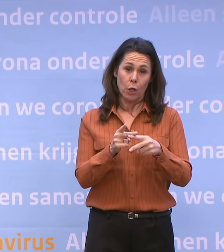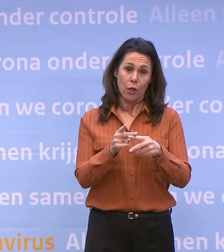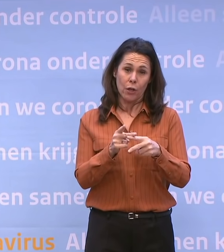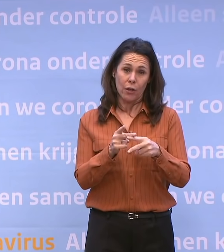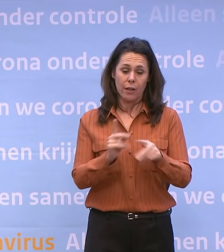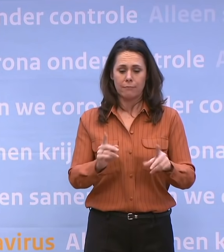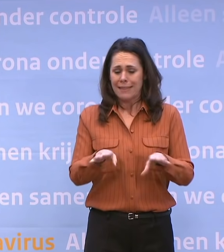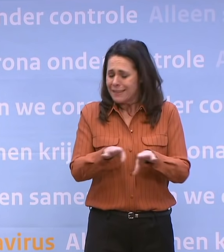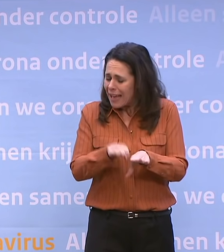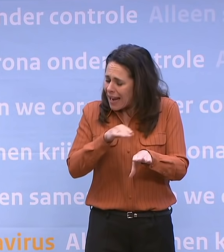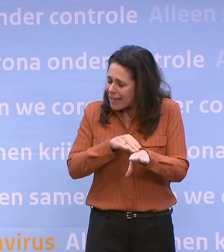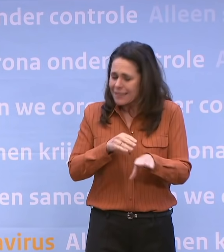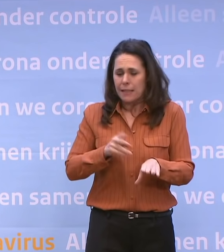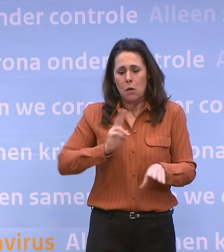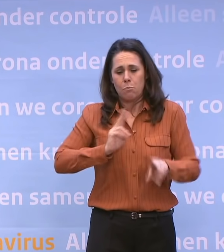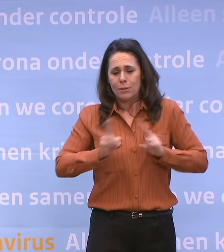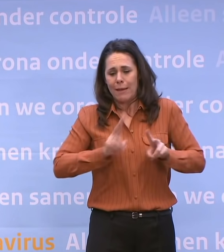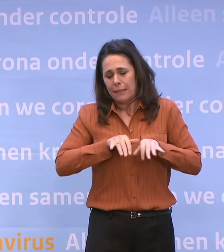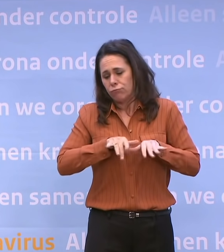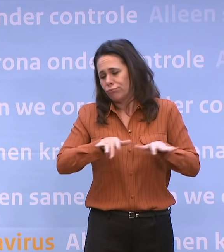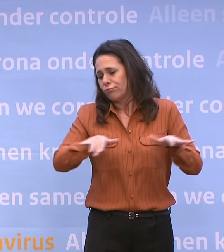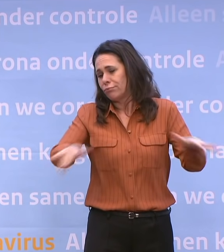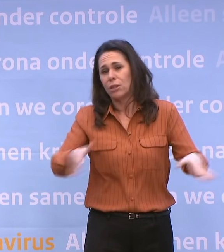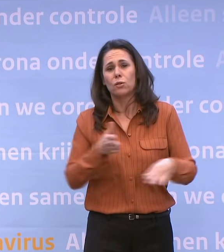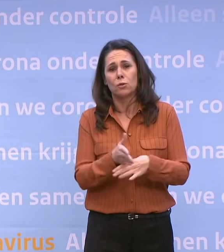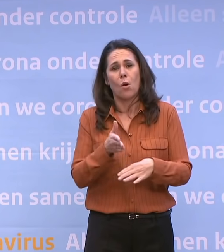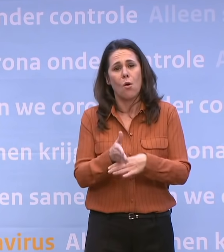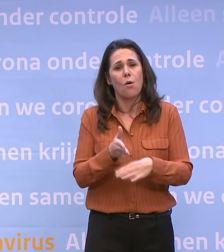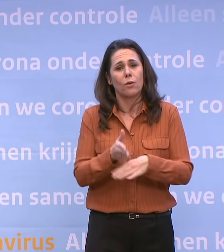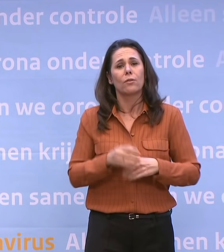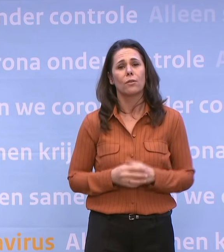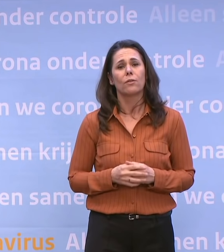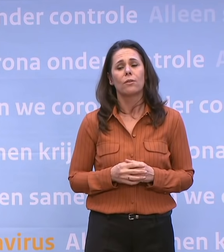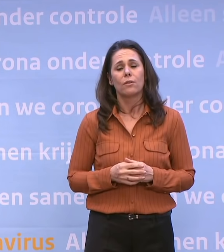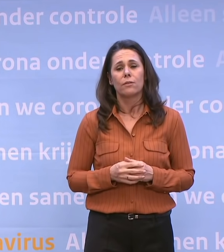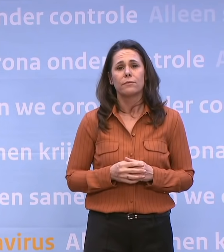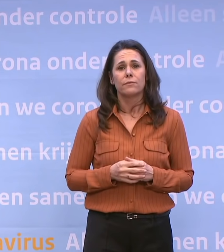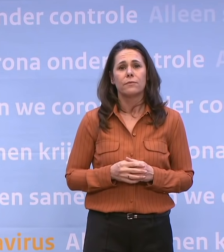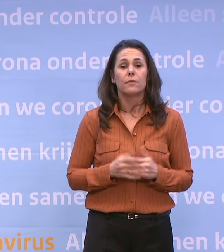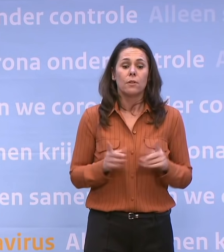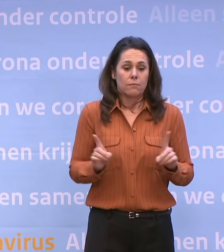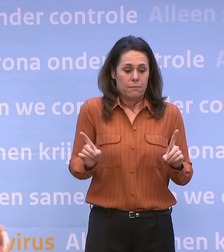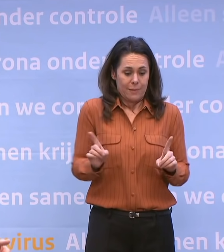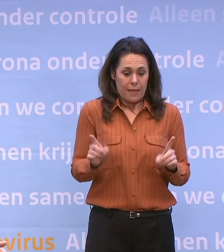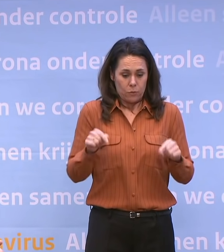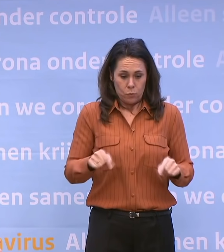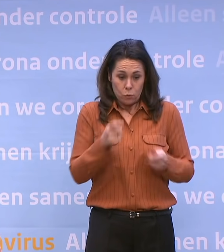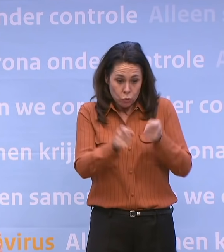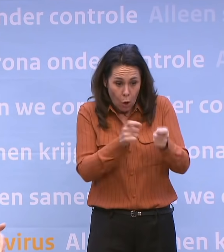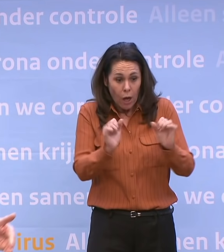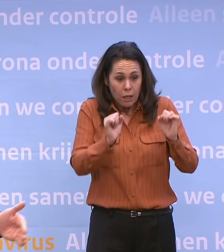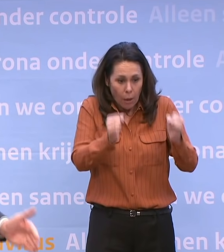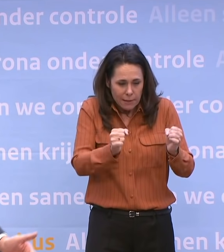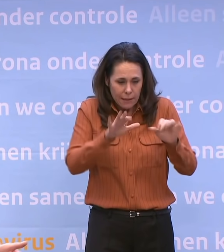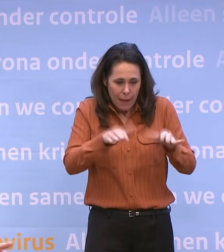dat de besmettingen nog doorgaan. En dat betekent dat we ook heel erg aandachtig moeten blijven kijken naar de capaciteit in de zorg. En